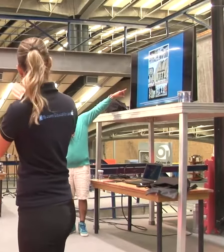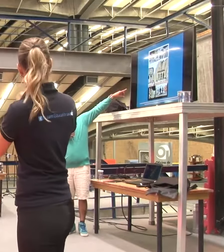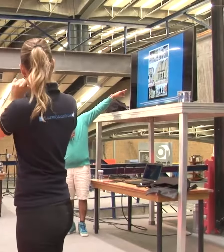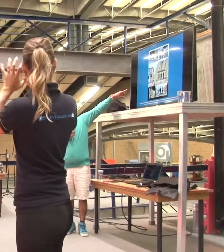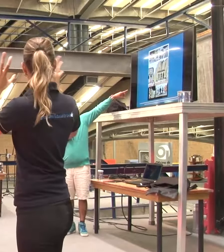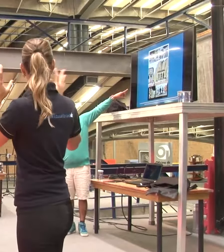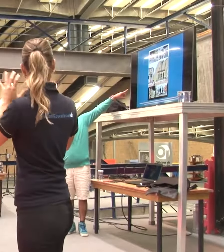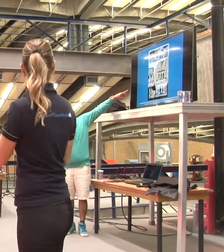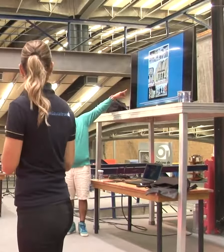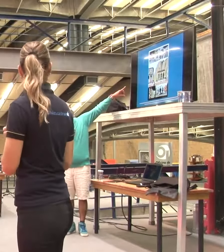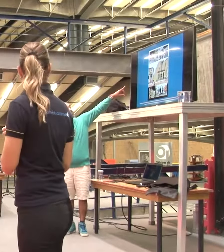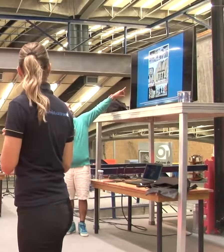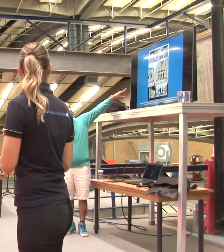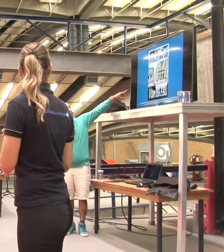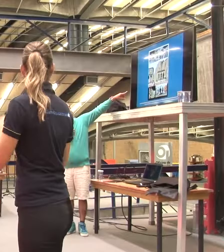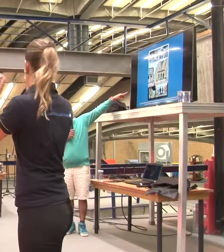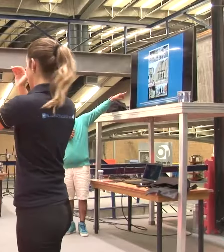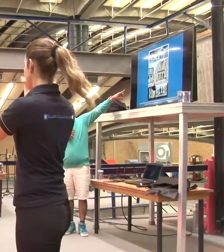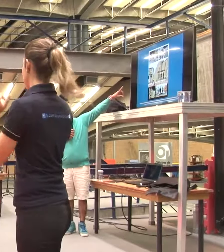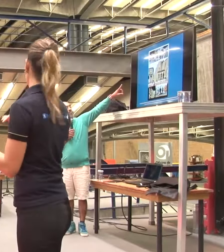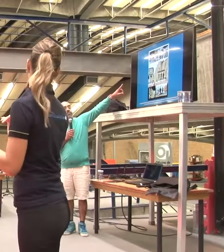Olha aquele panorama,